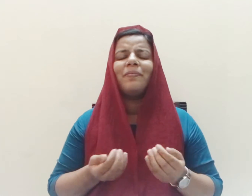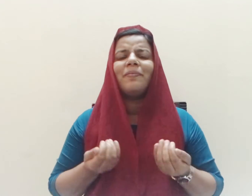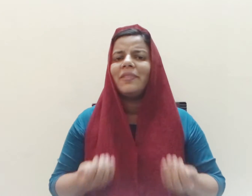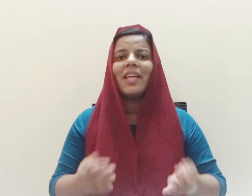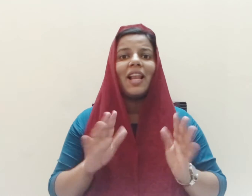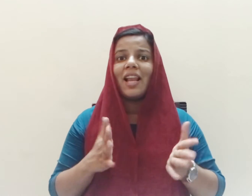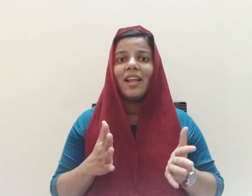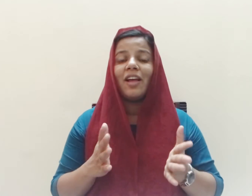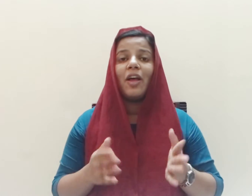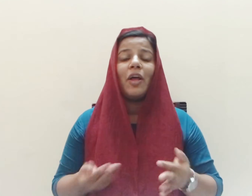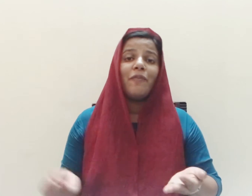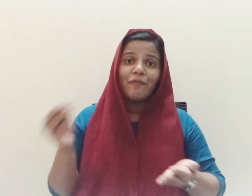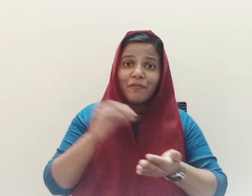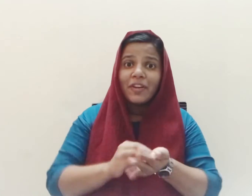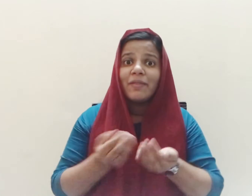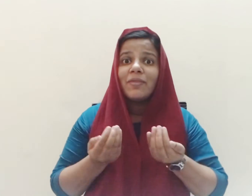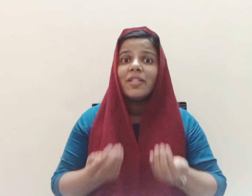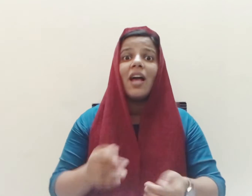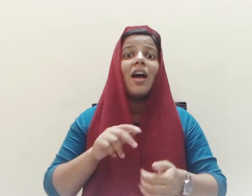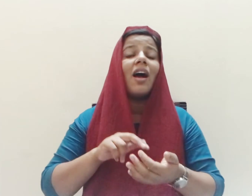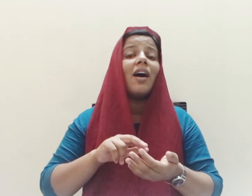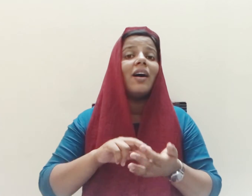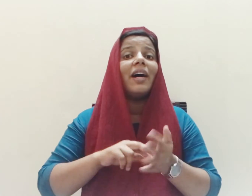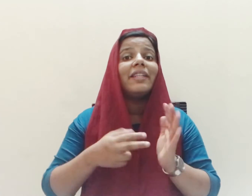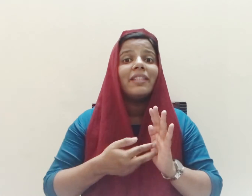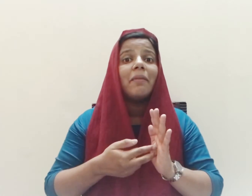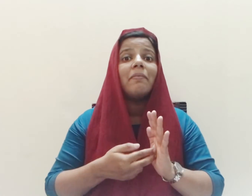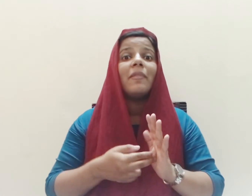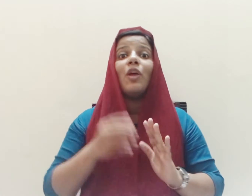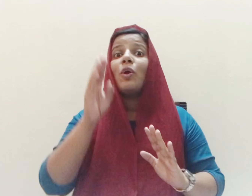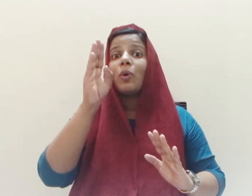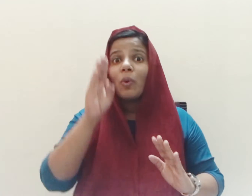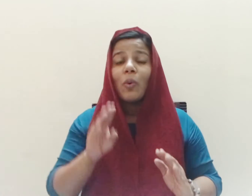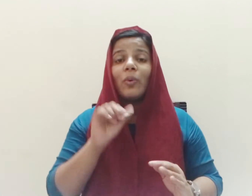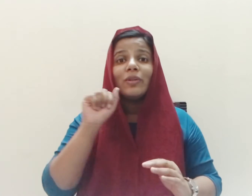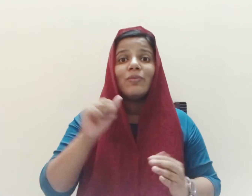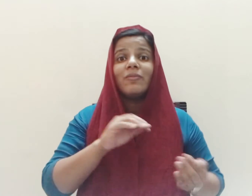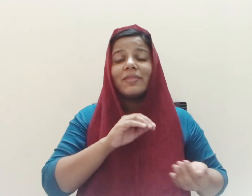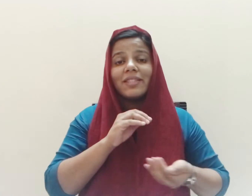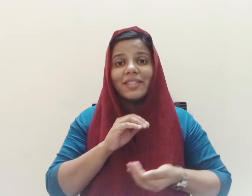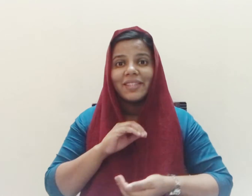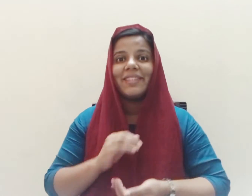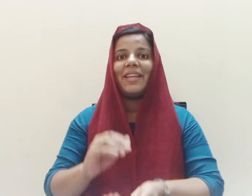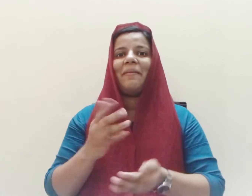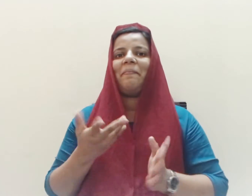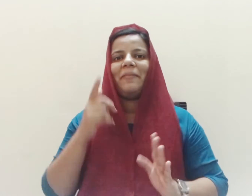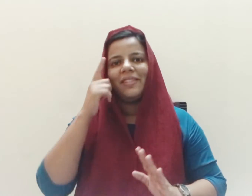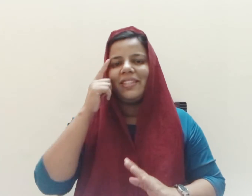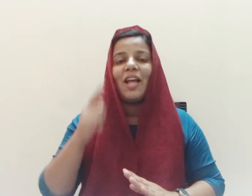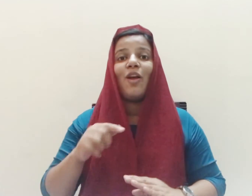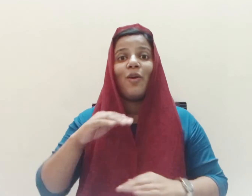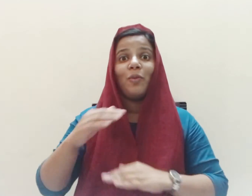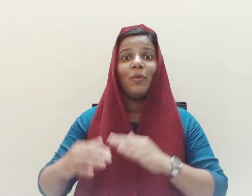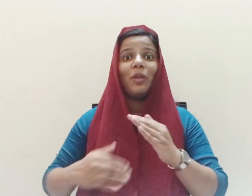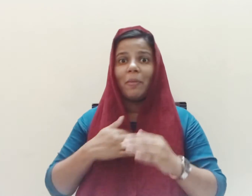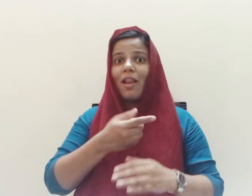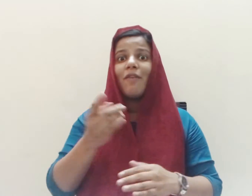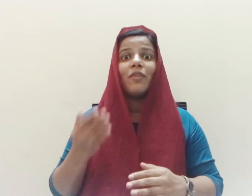പിന്നെയോ വീണ്ടും ജനനമെന്ന് പറയുന്നത് ദൈവത്തിൽ നിന്നുള്ള ജനനമാണ്. ആമേൻ. അതുകൊണ്ടാണ് ആമേൻ ഉയരത്തിൽ നിന്ന് ജനിച്ചവരെന്ന് പറയുന്നത്.